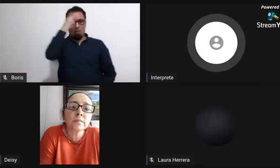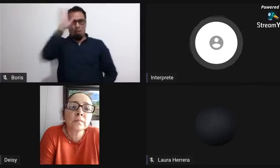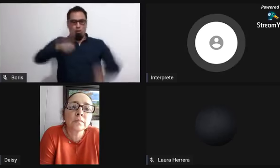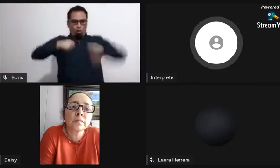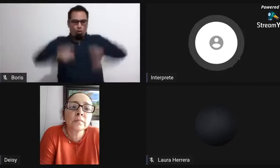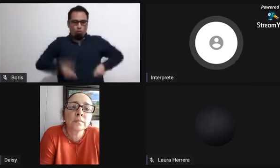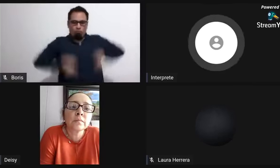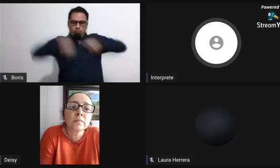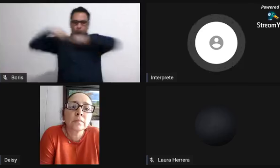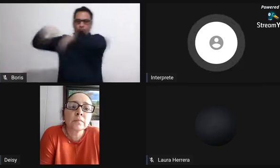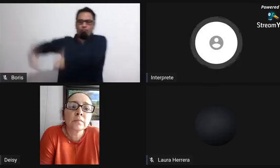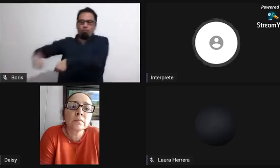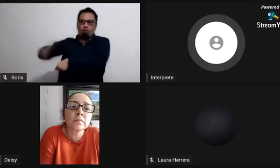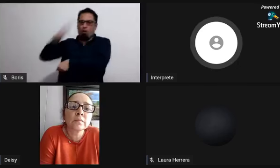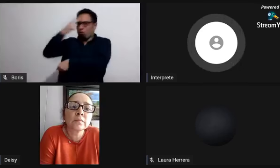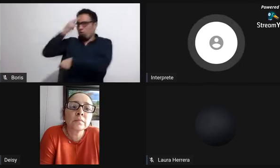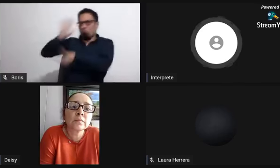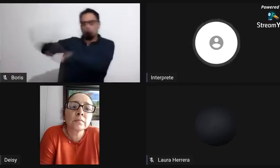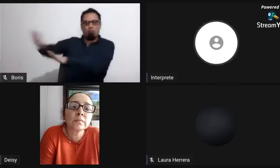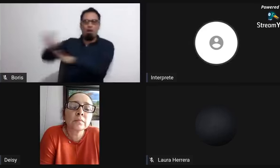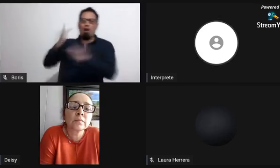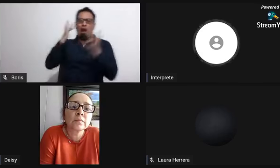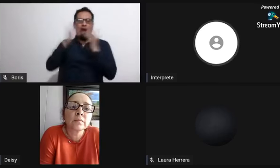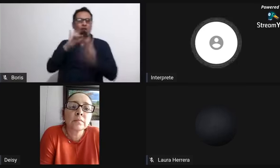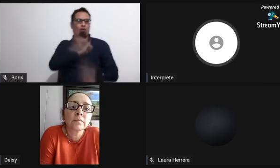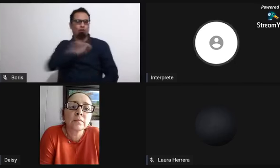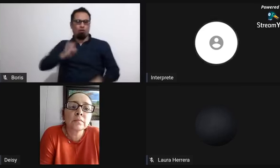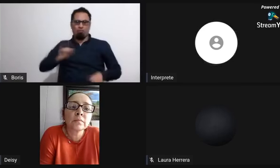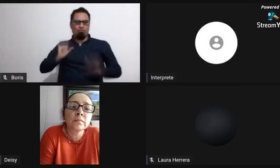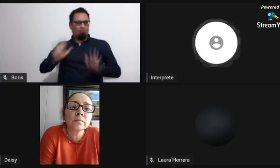No obstante, dentro del Partido Liberal, muchas personas,